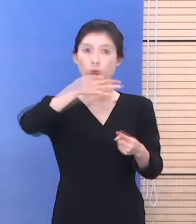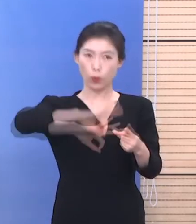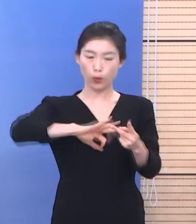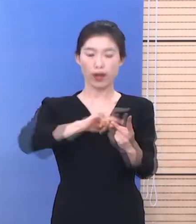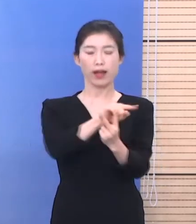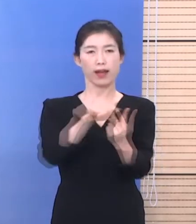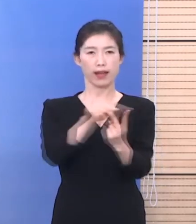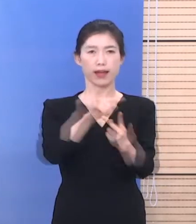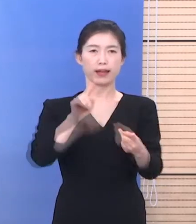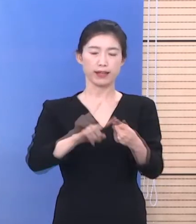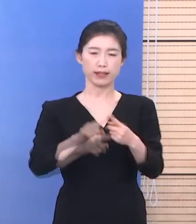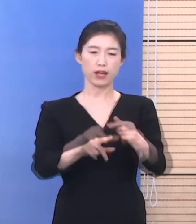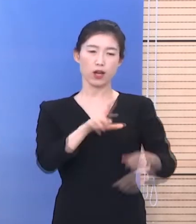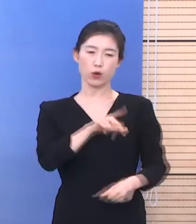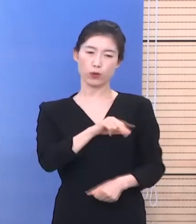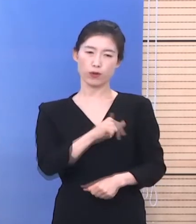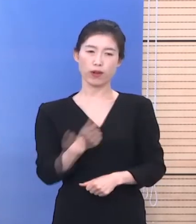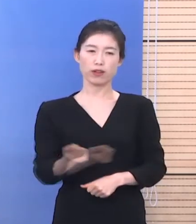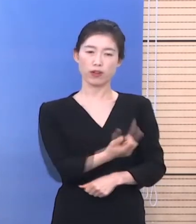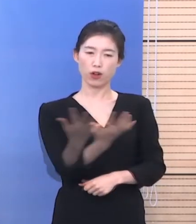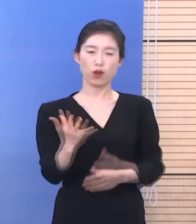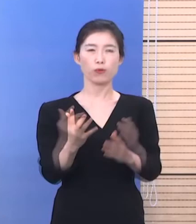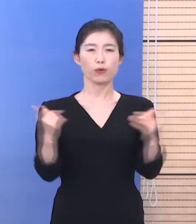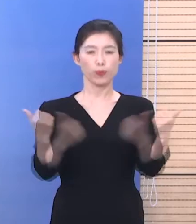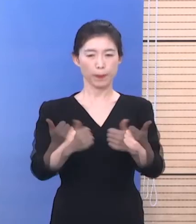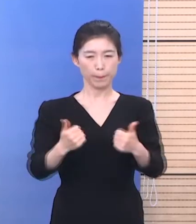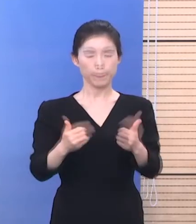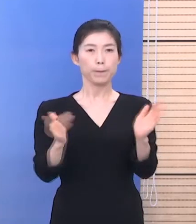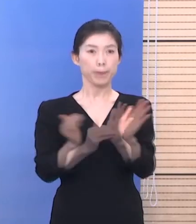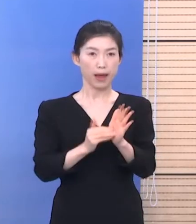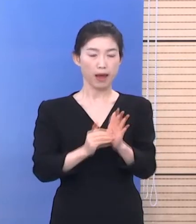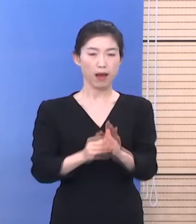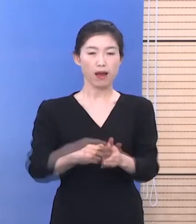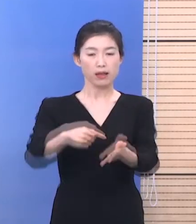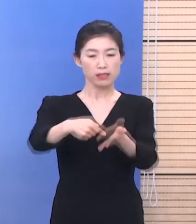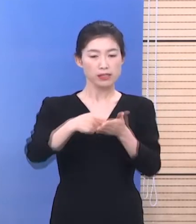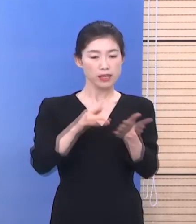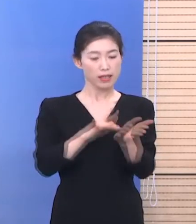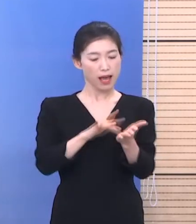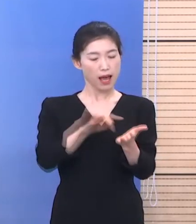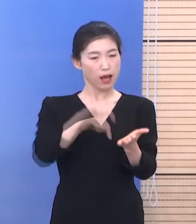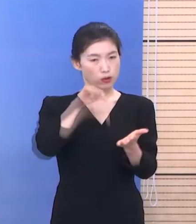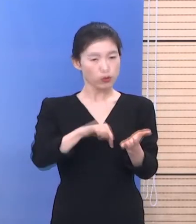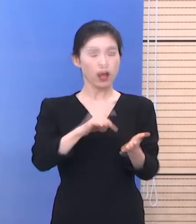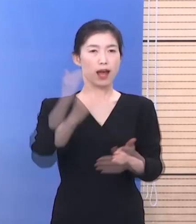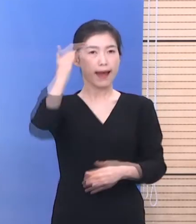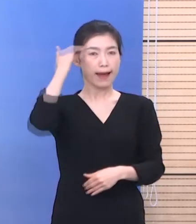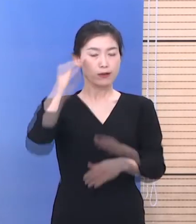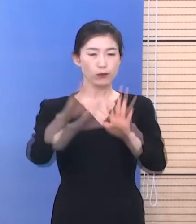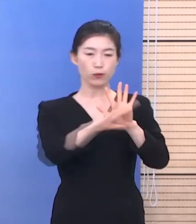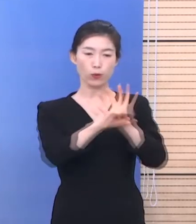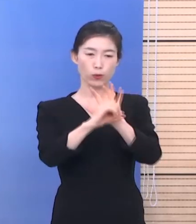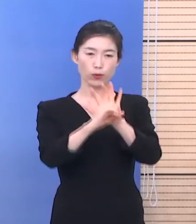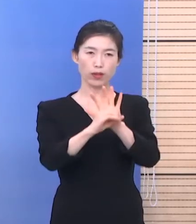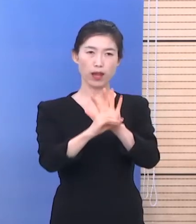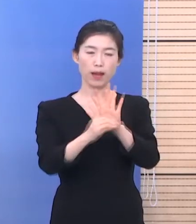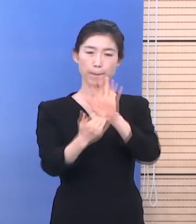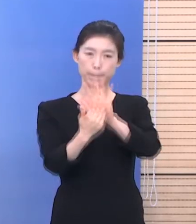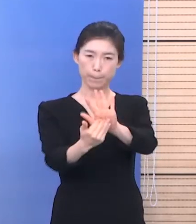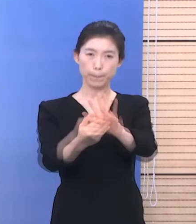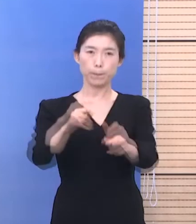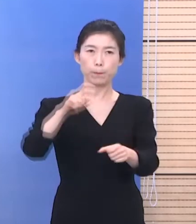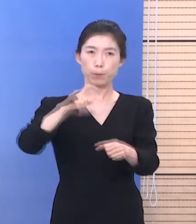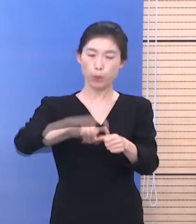여부를 위원들과 함께 논의한 결과 신청 품목의 국내 코로나19 예방 목적의